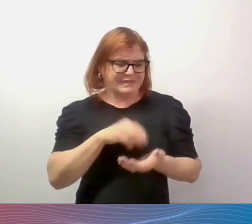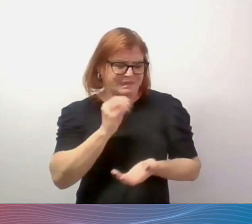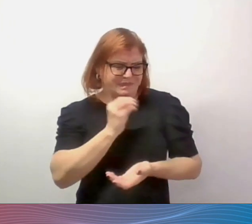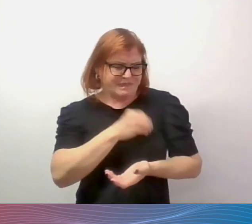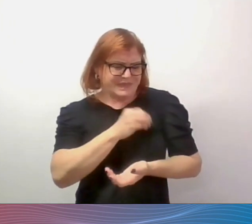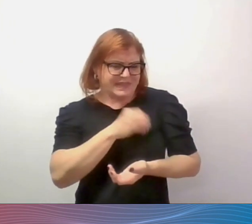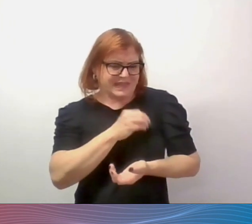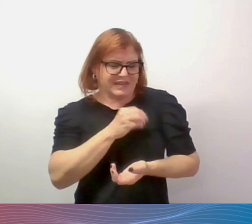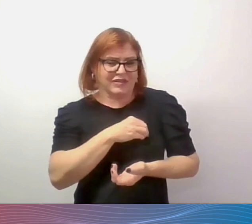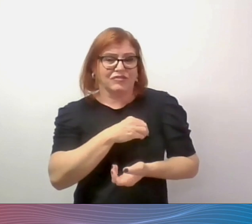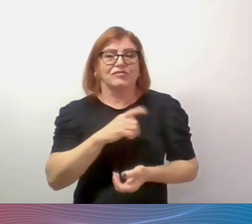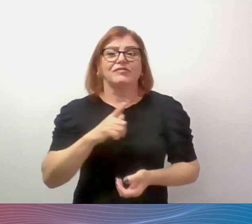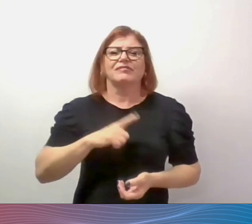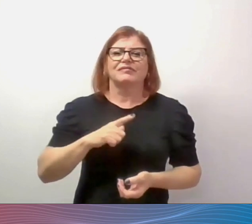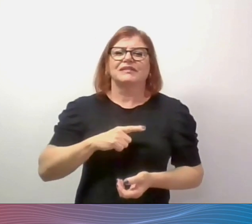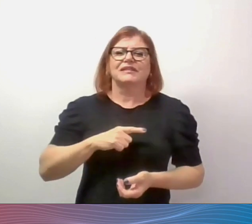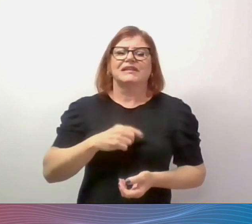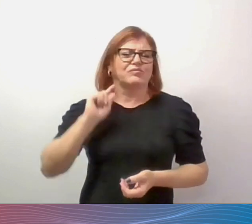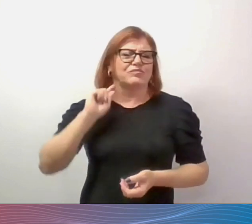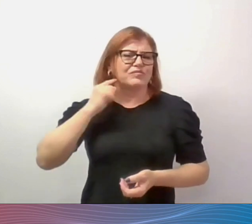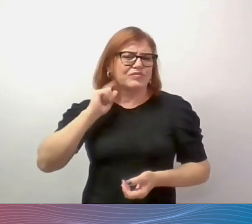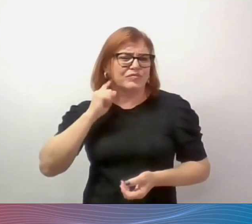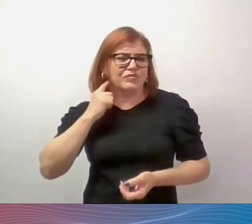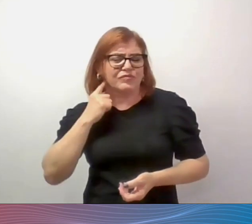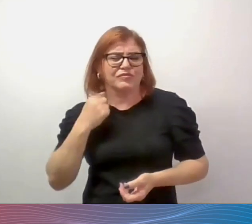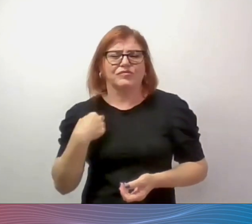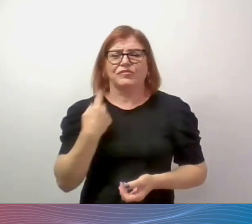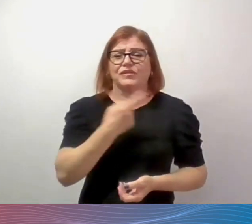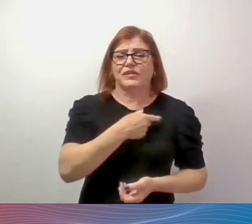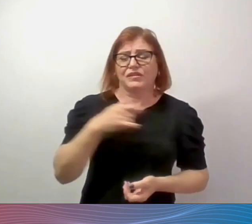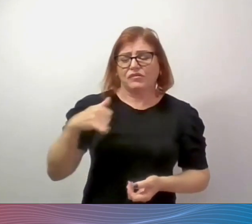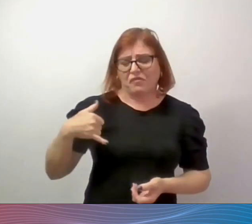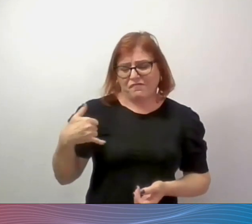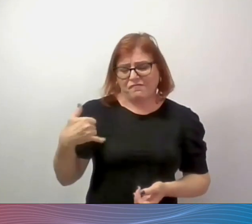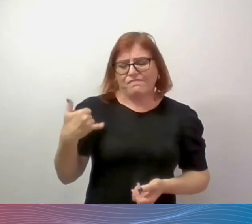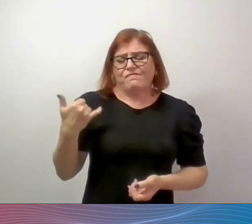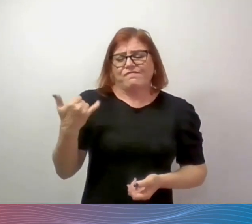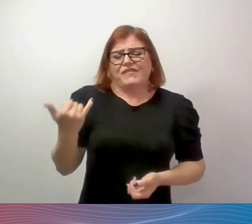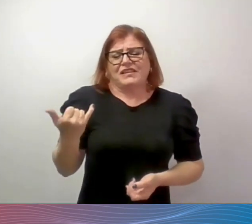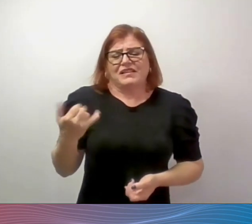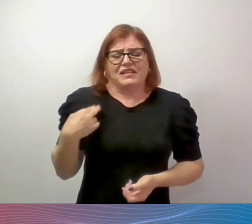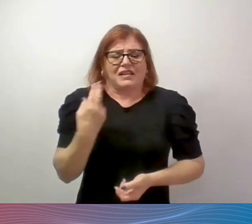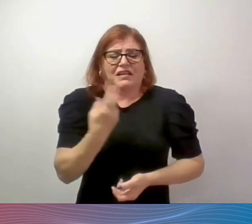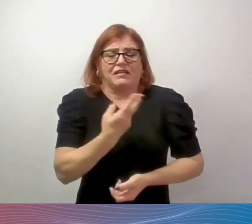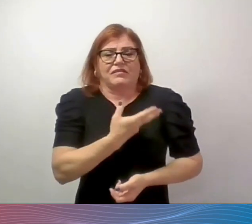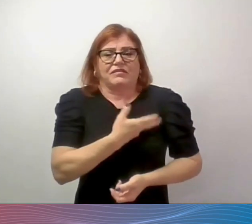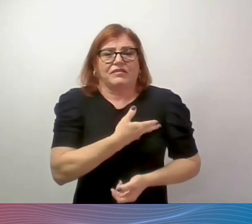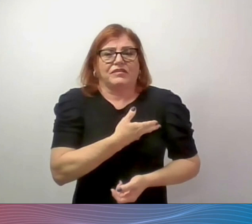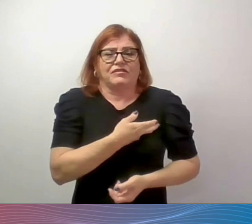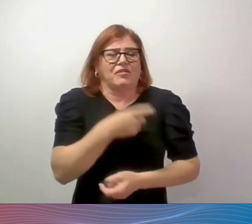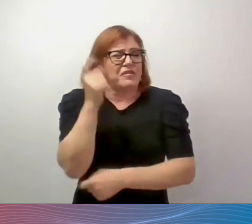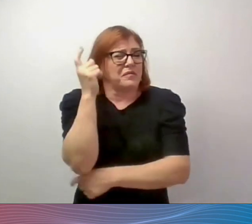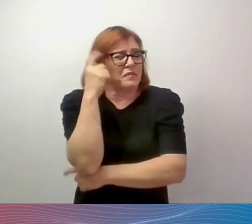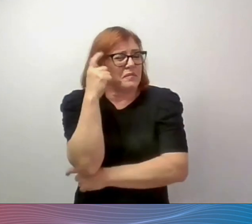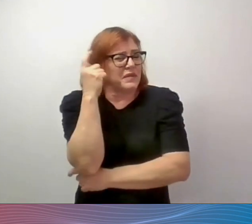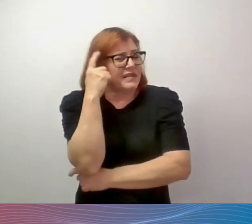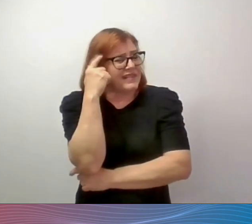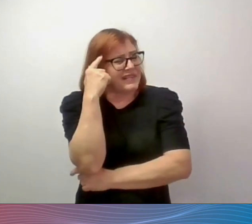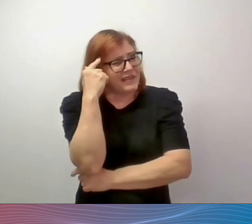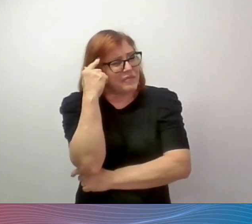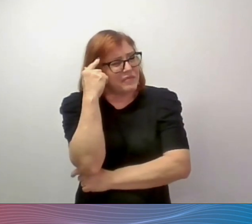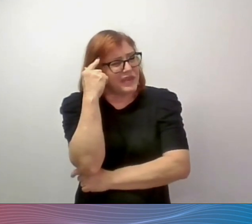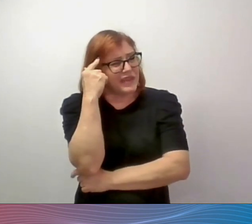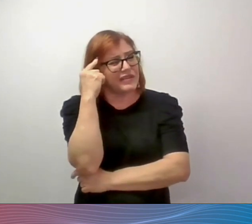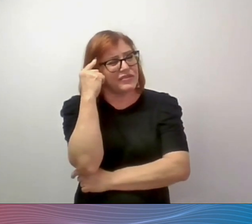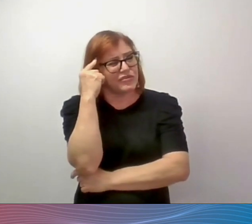have much corruption in us. Muita vaidade em nós. Much vanity in us. Nossos pensamentos ainda eram como